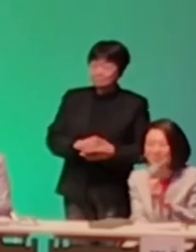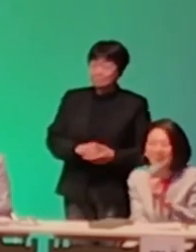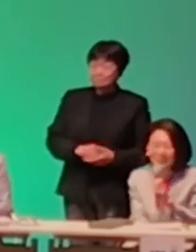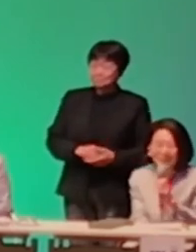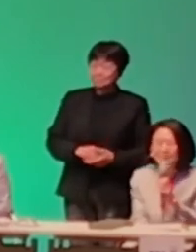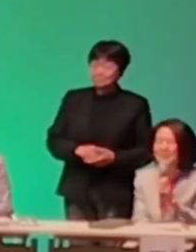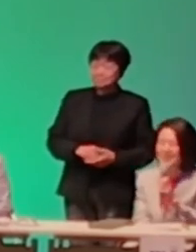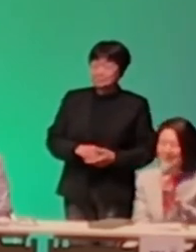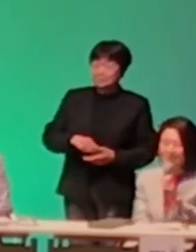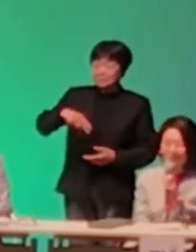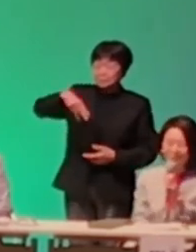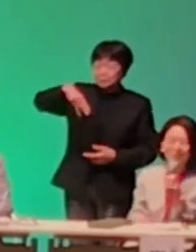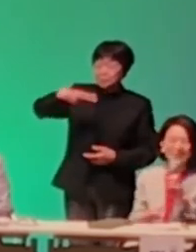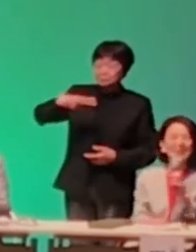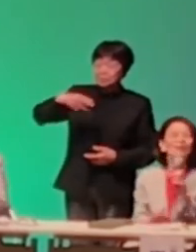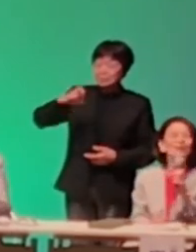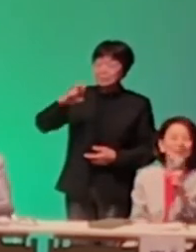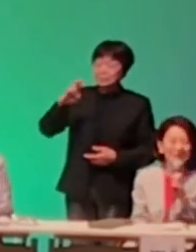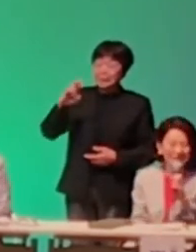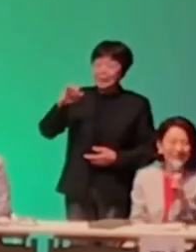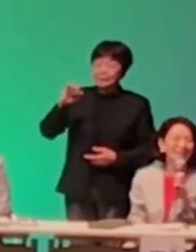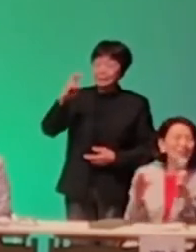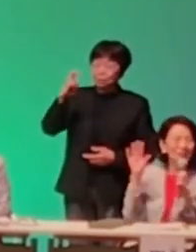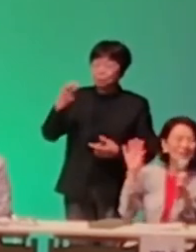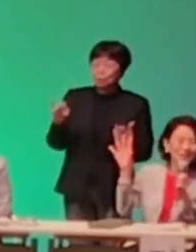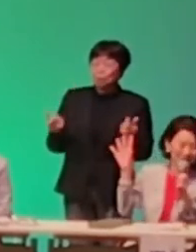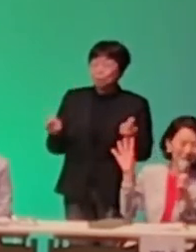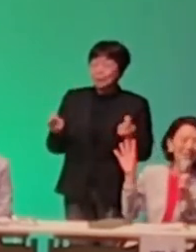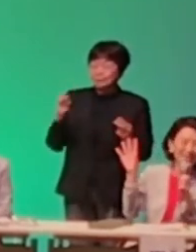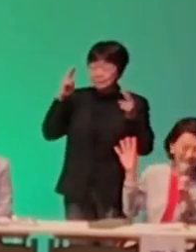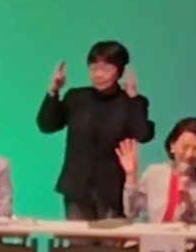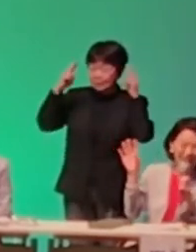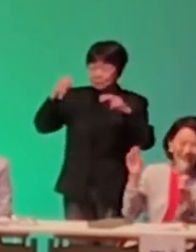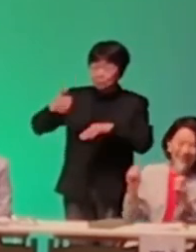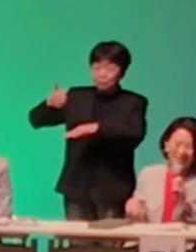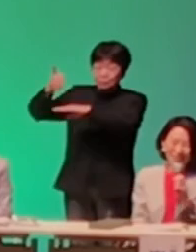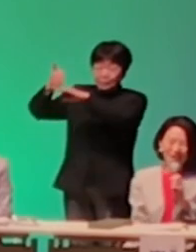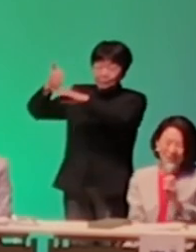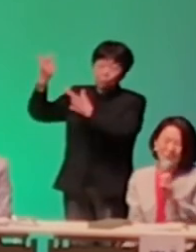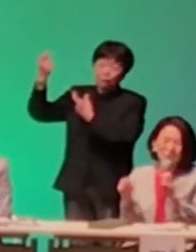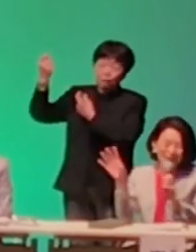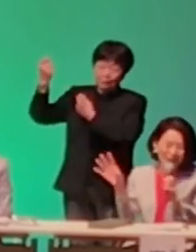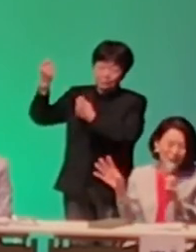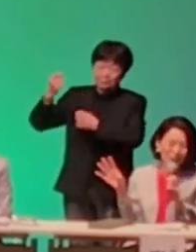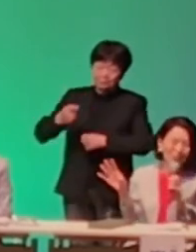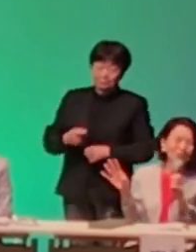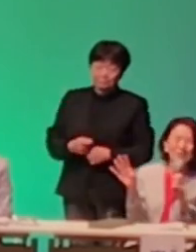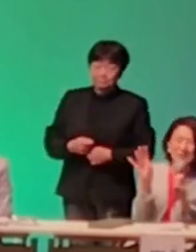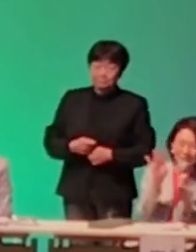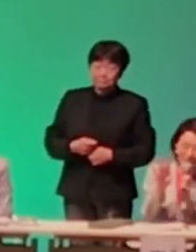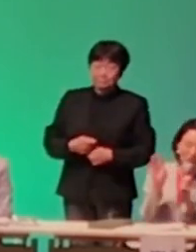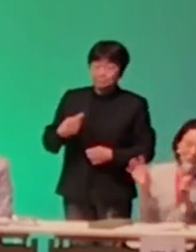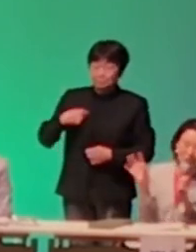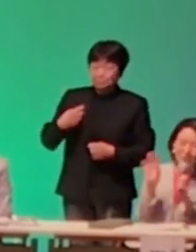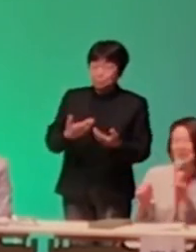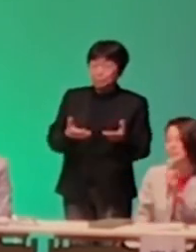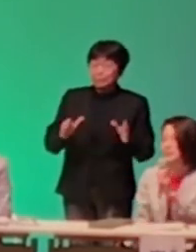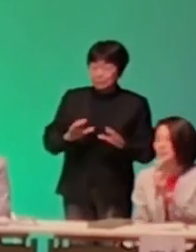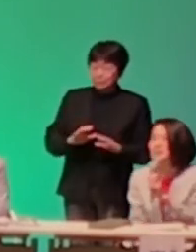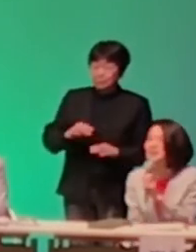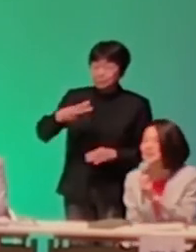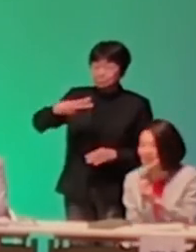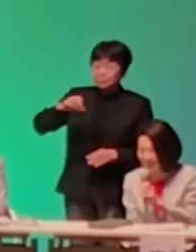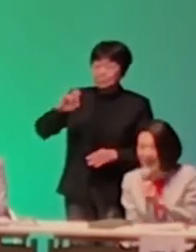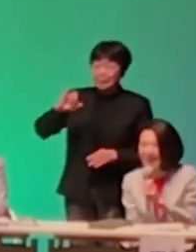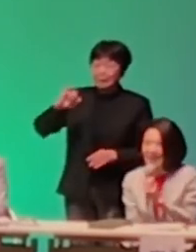じ会社未来路が運営しているこれ一般社団法人でして、代表垣内同じです。ですので私は未来路と日本ユニバーサルマナー協会どちらに